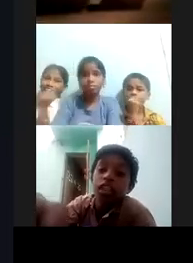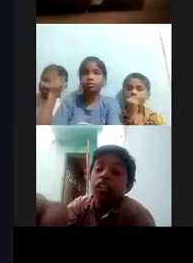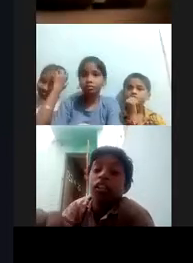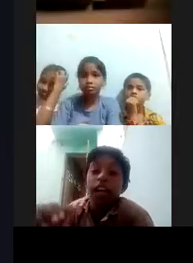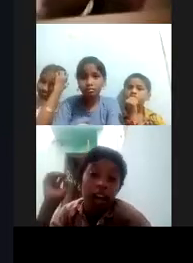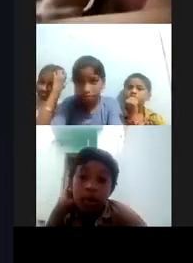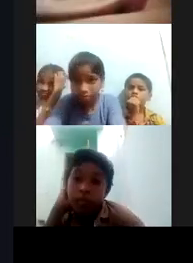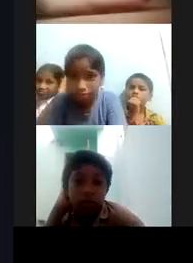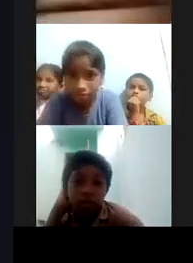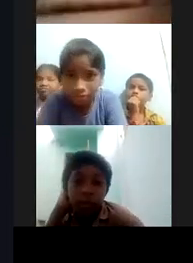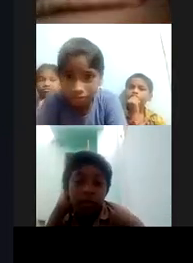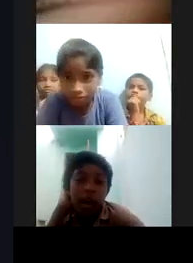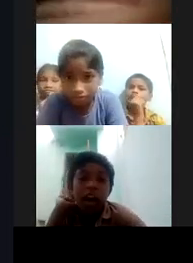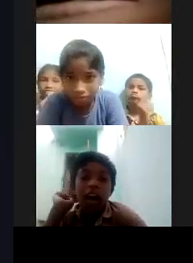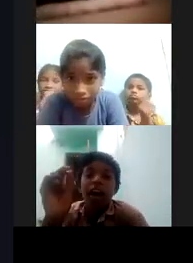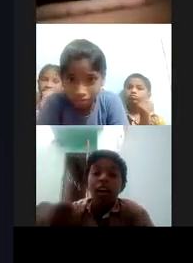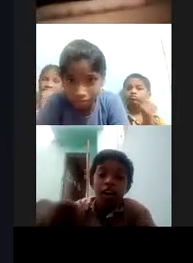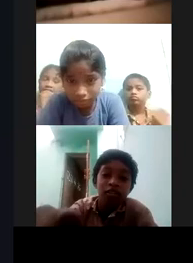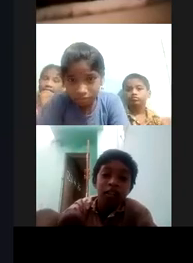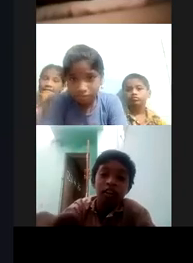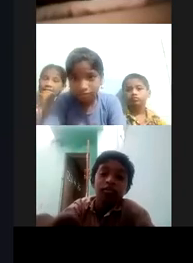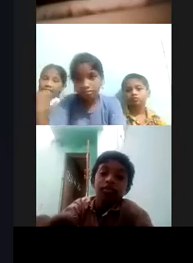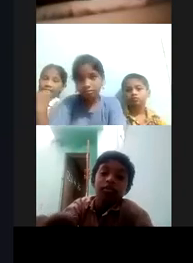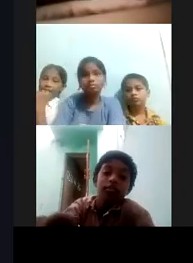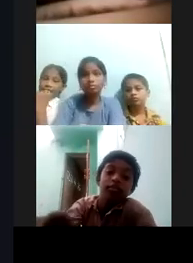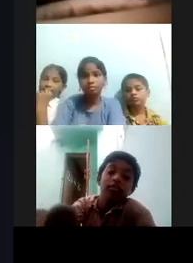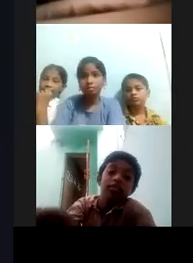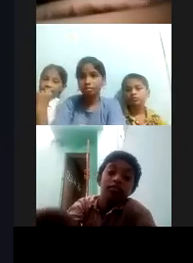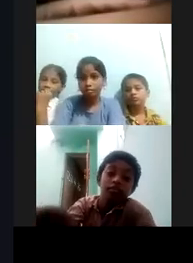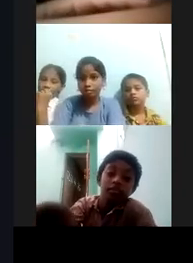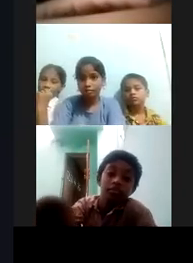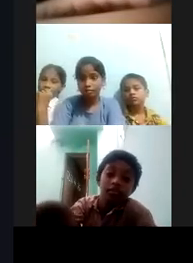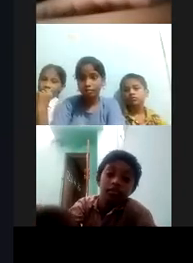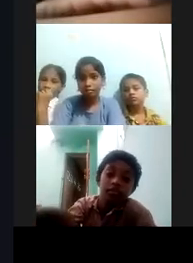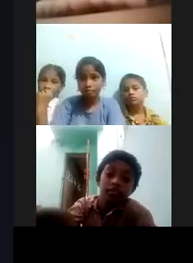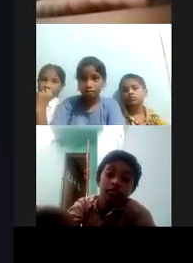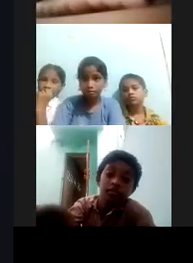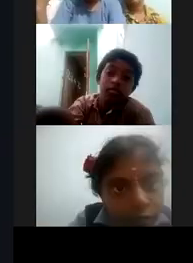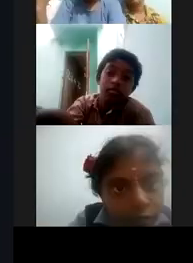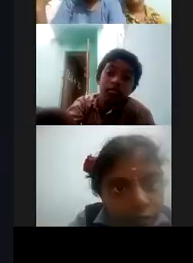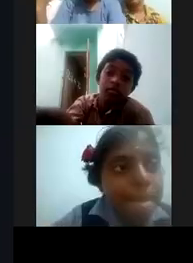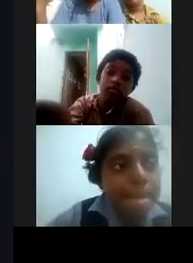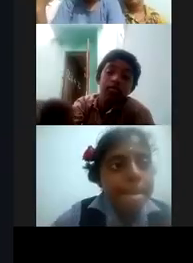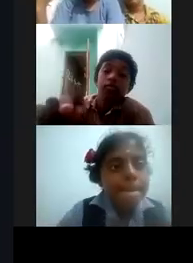చెట్ల దగ్గర మనం కూర్చుంటే మనకు బాగా హాయిగా ఉంటుందా? సూపర్. గోపిచంద్,